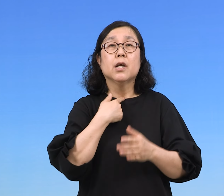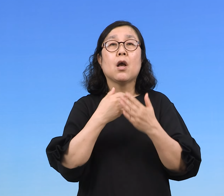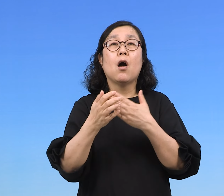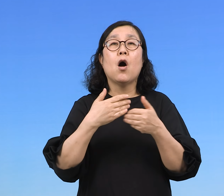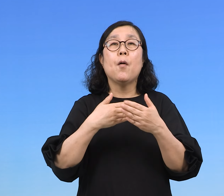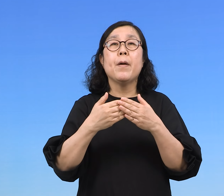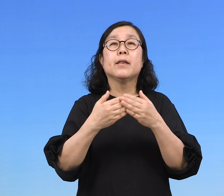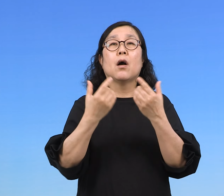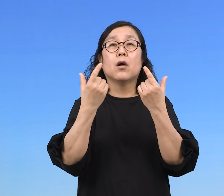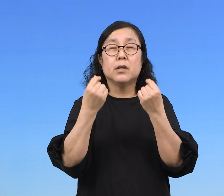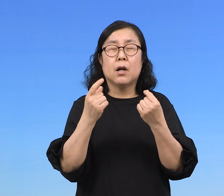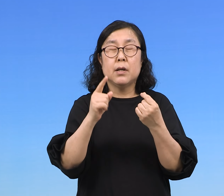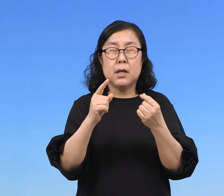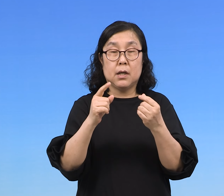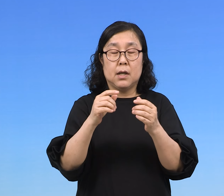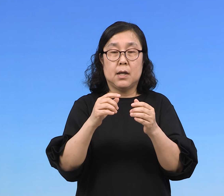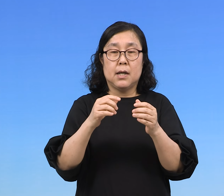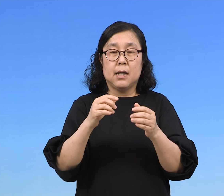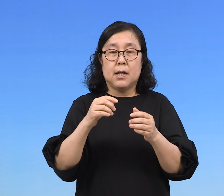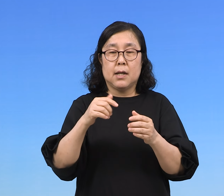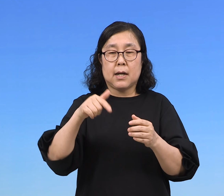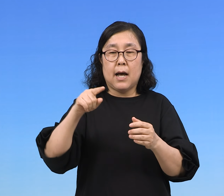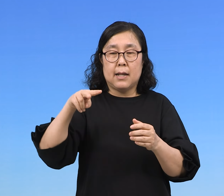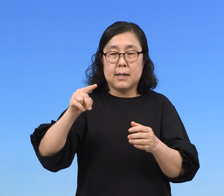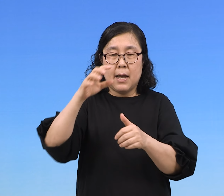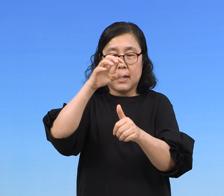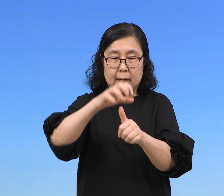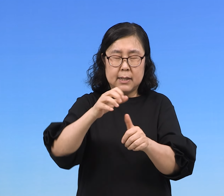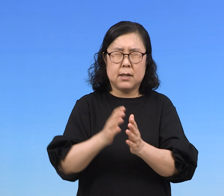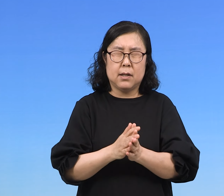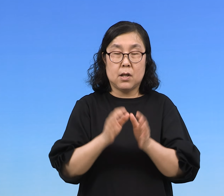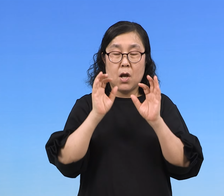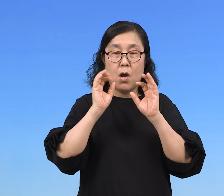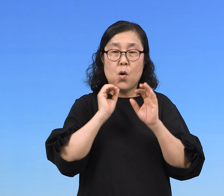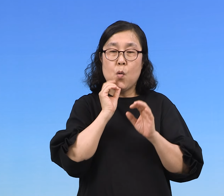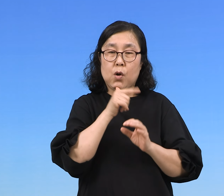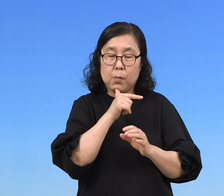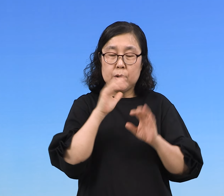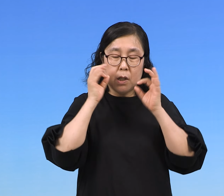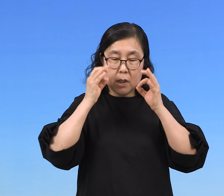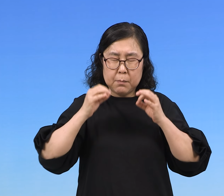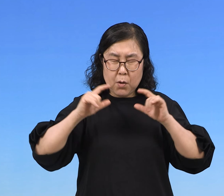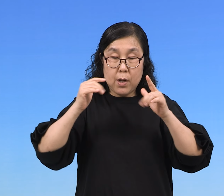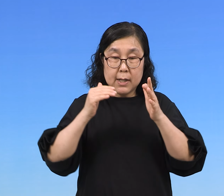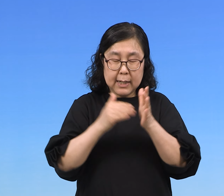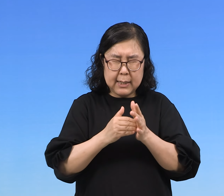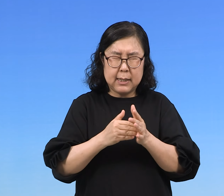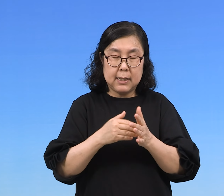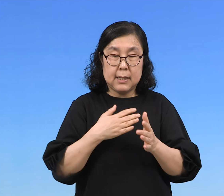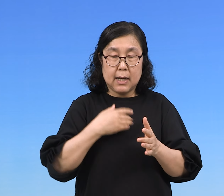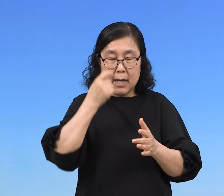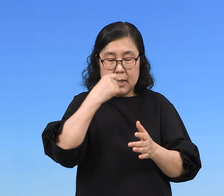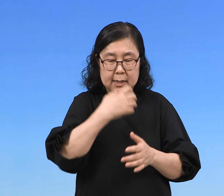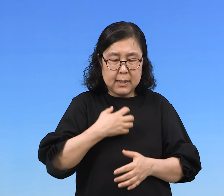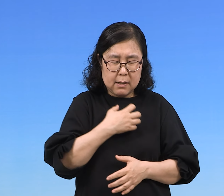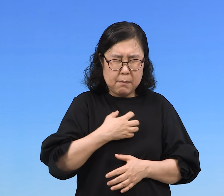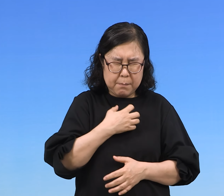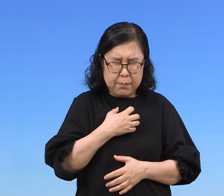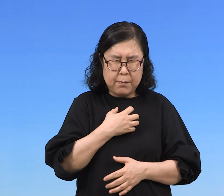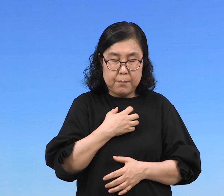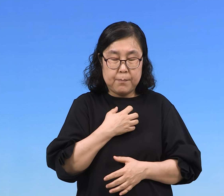겪었던 것처럼 이 가사에 갇혀 월요일부터 금요일까지 울컥울컥 슬픔에 잠겨 있던 저를 위하여